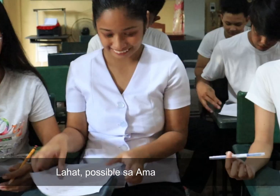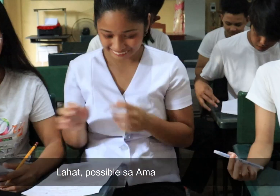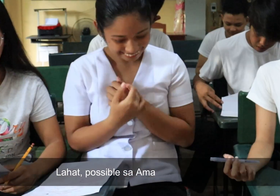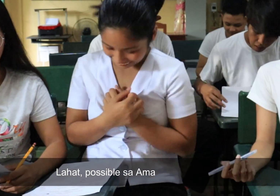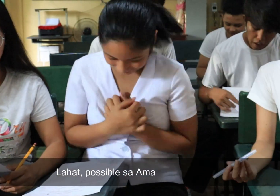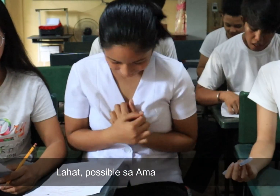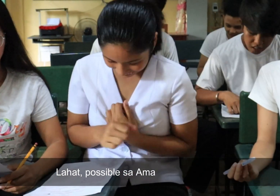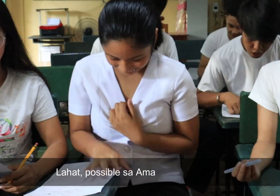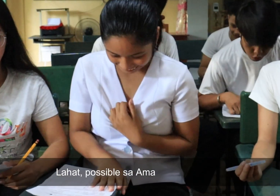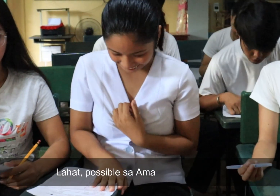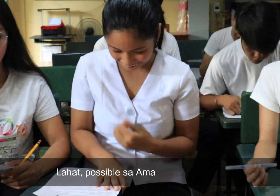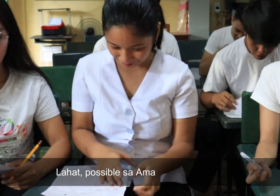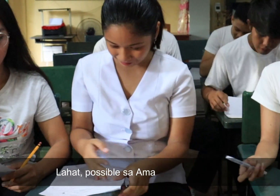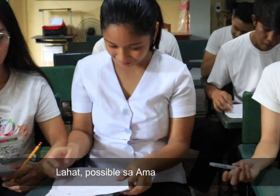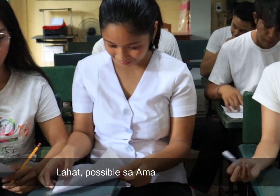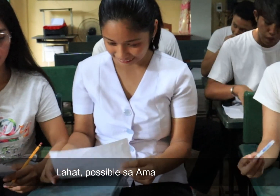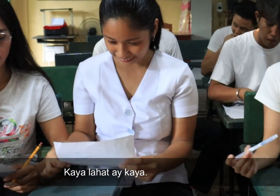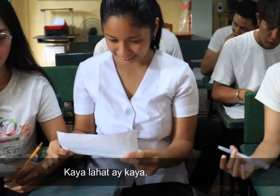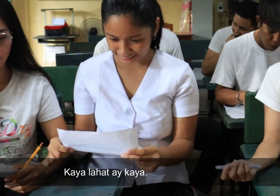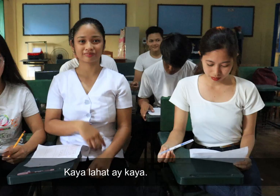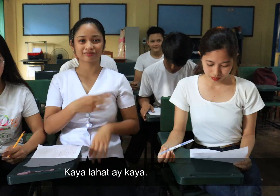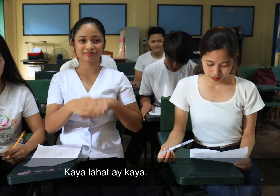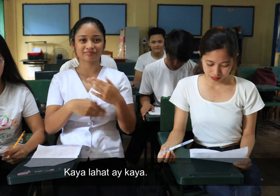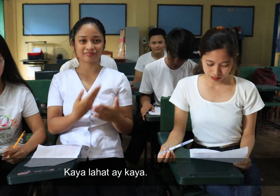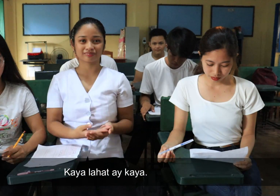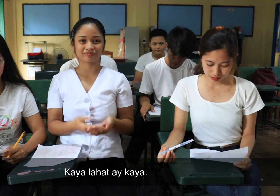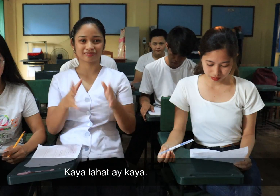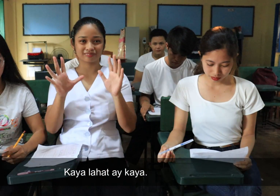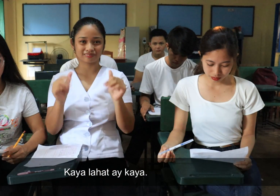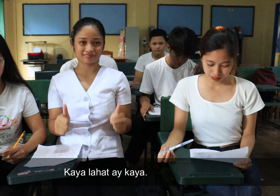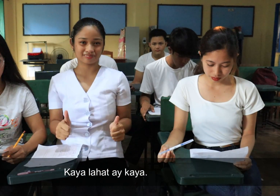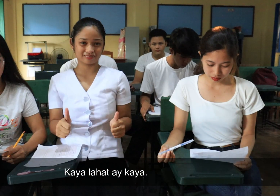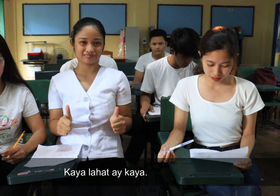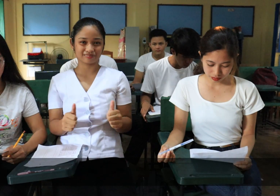lahat posible sa Ama, kaya lahat ay kaya.